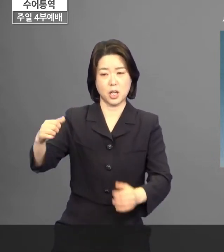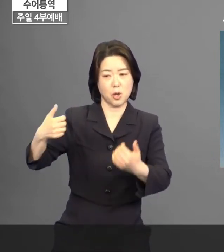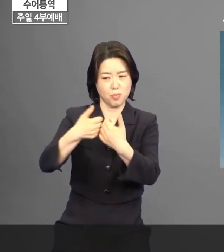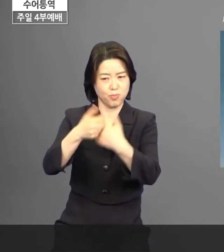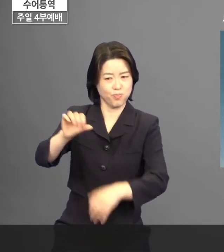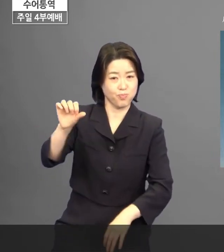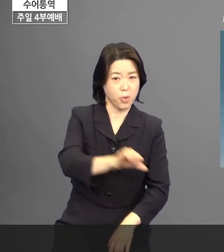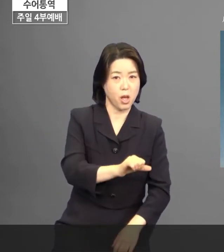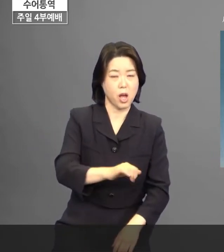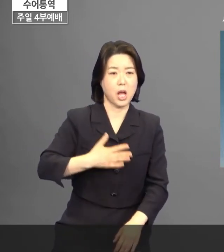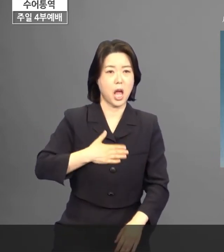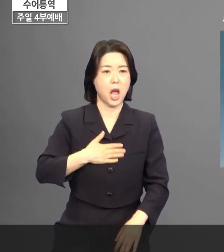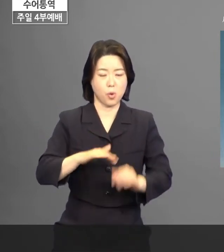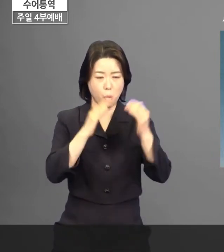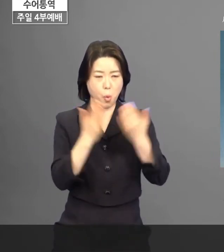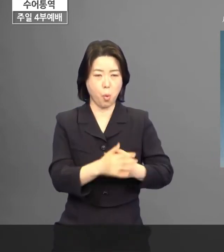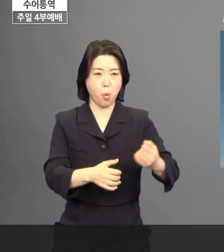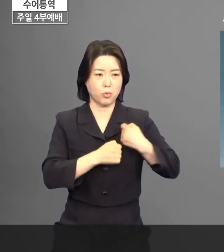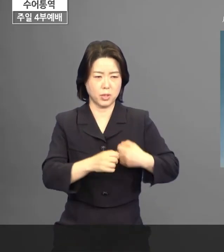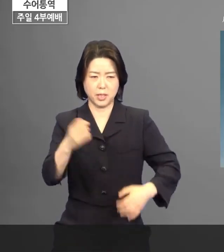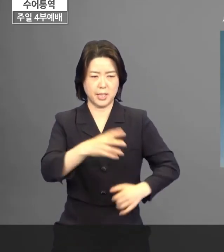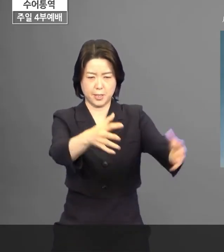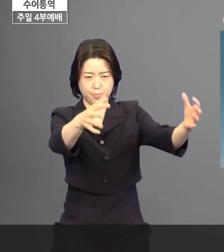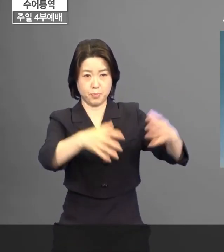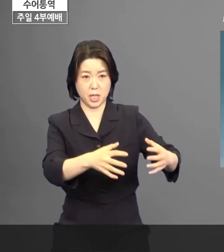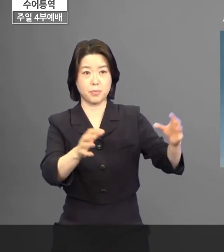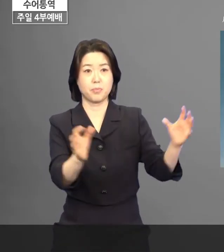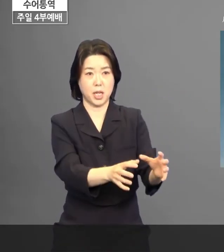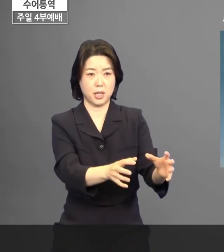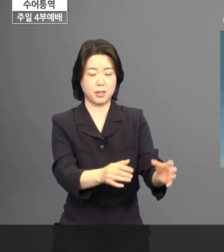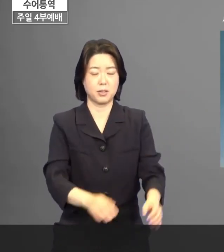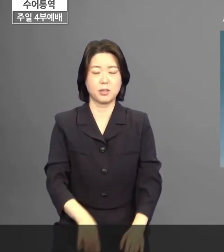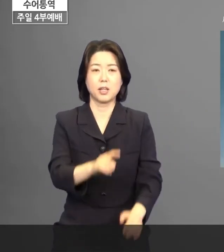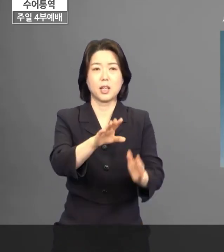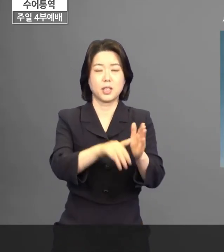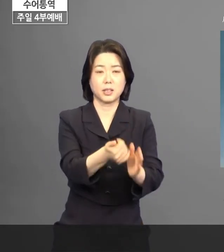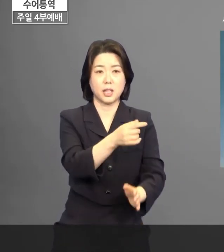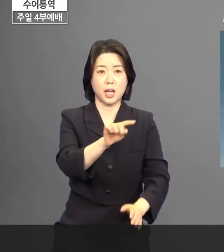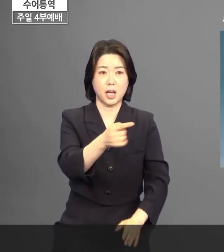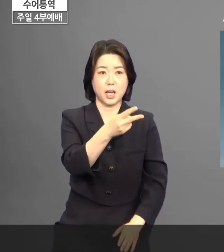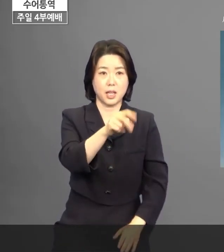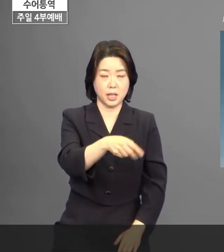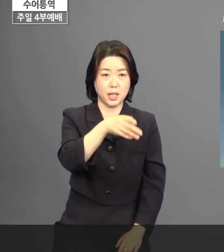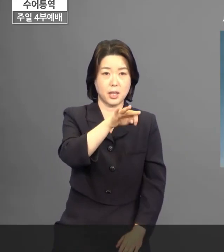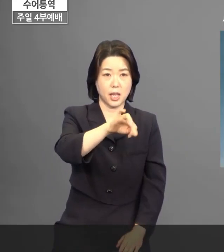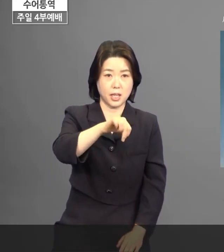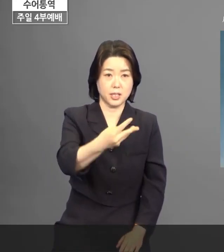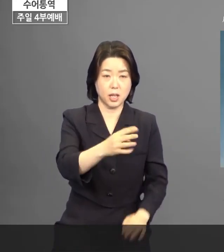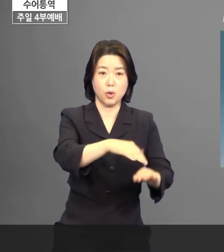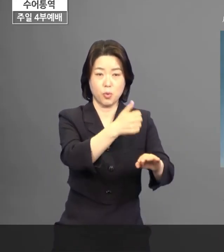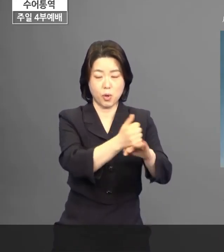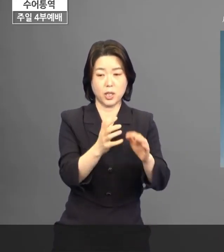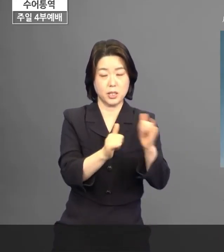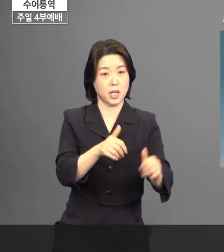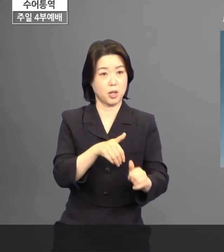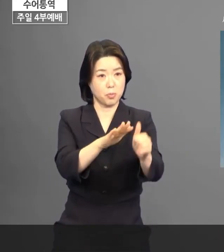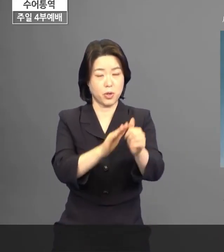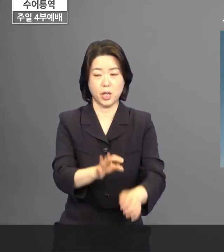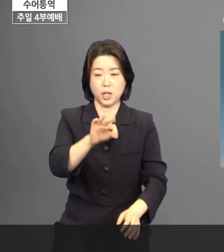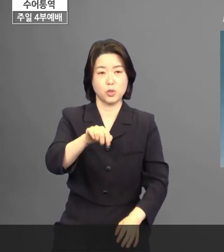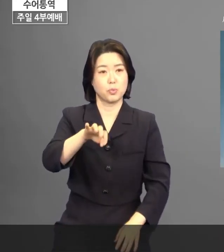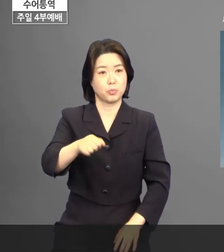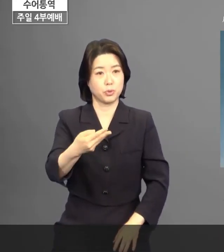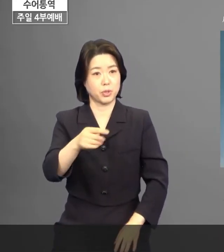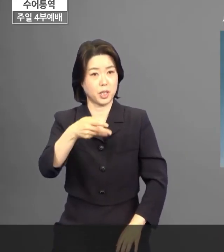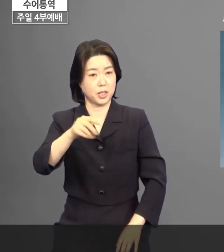알고서 온 군대를 다시 집결시켰다. 그때 하다데셀이 사람을 보내어서 유프라테스강